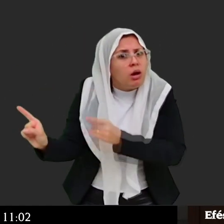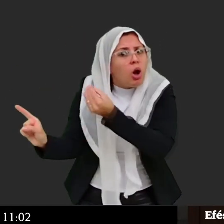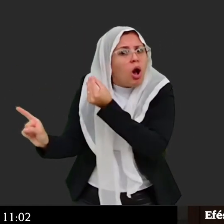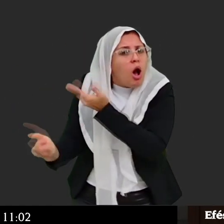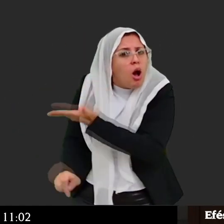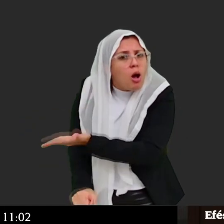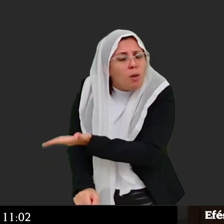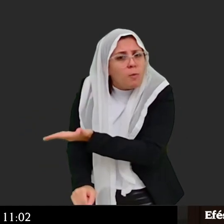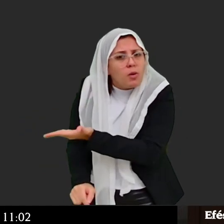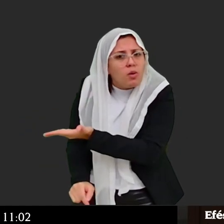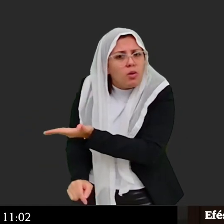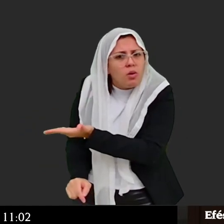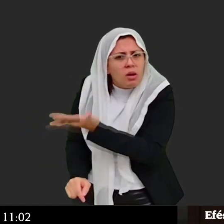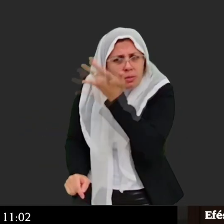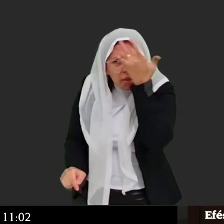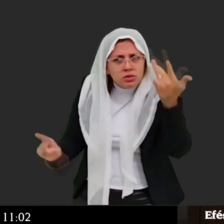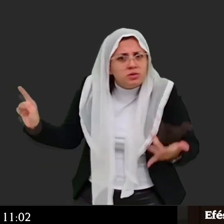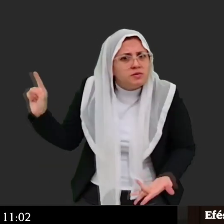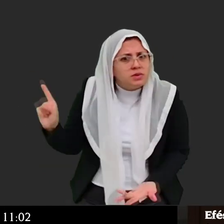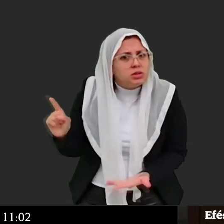casa este indivíduo?